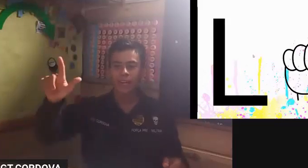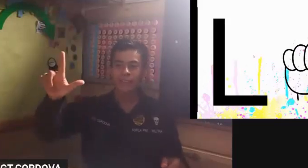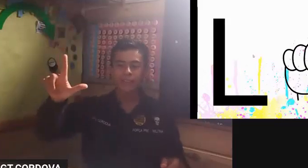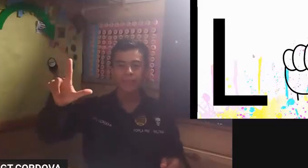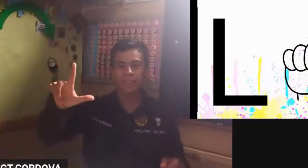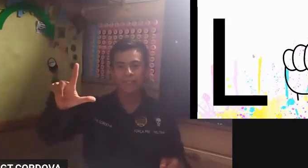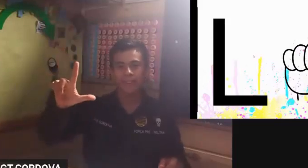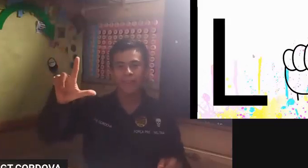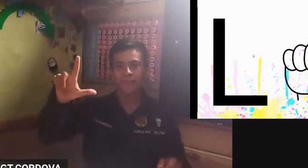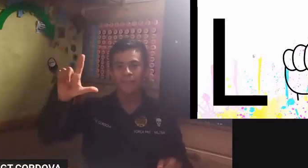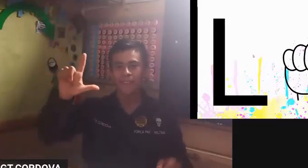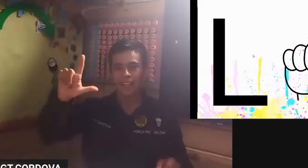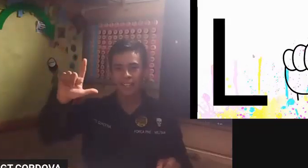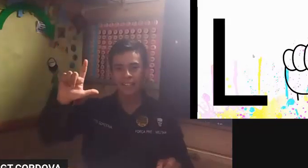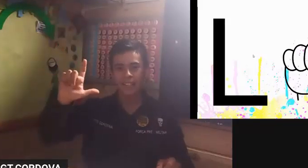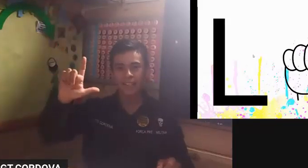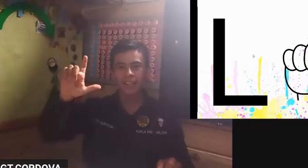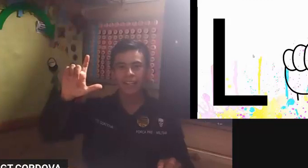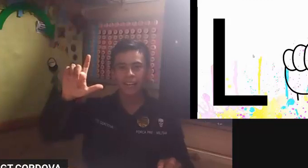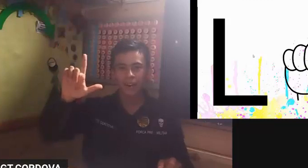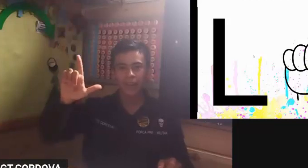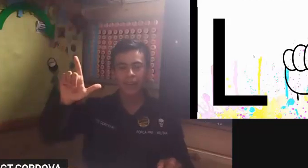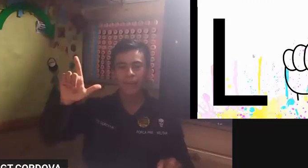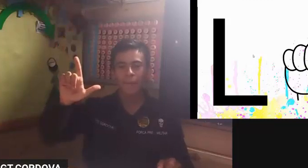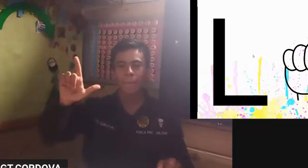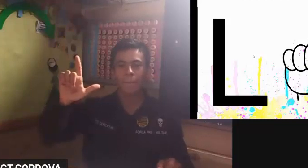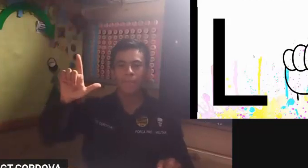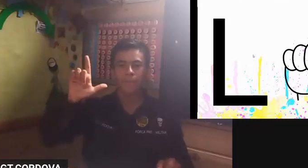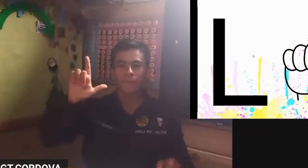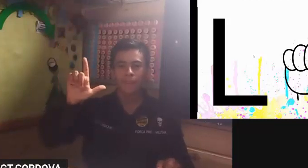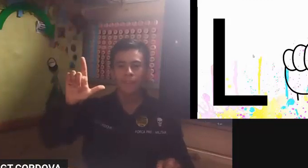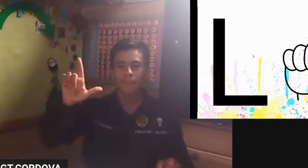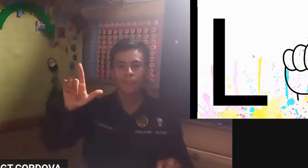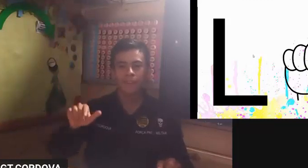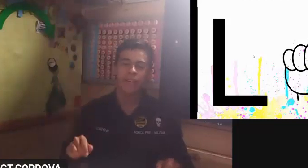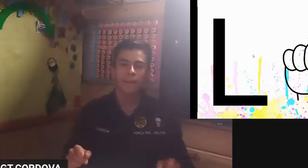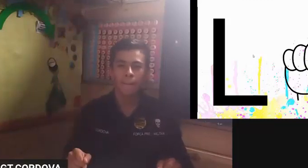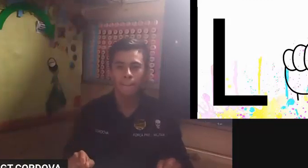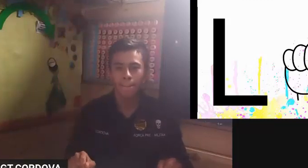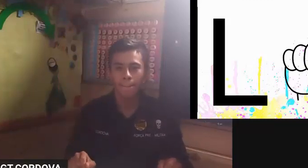fácil de fazer, ó. Esse aqui é o L. Você bem?